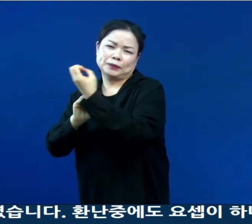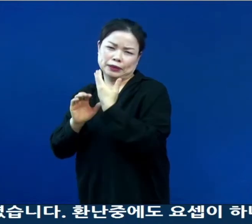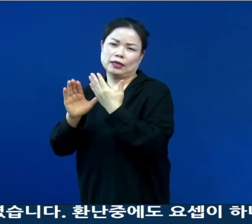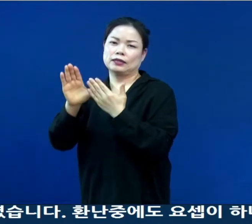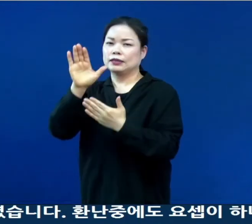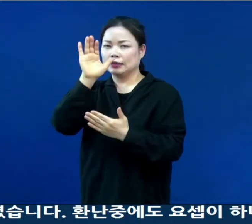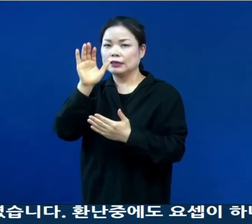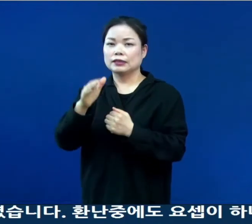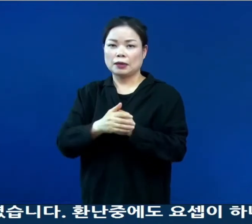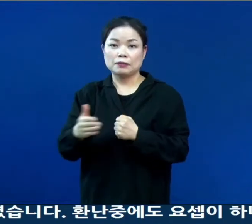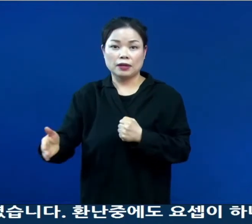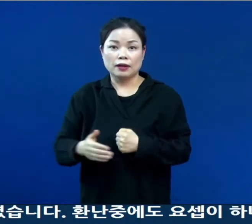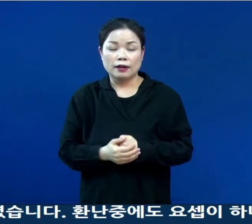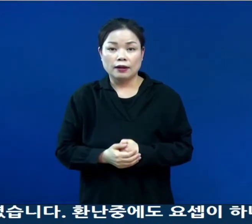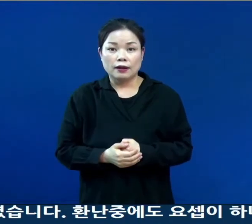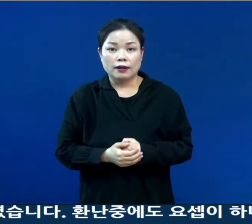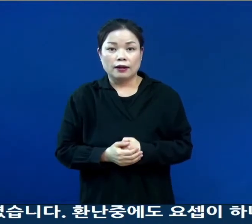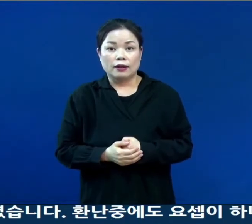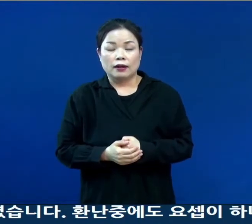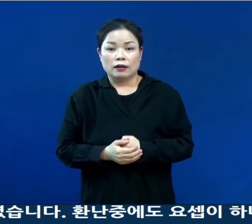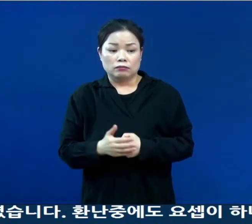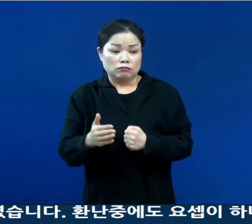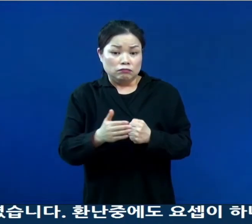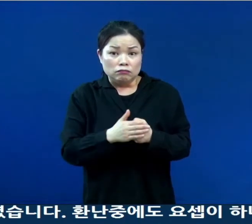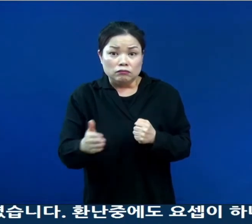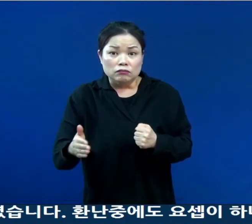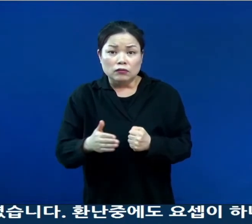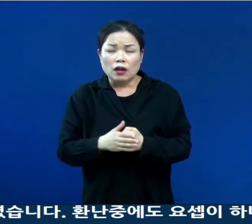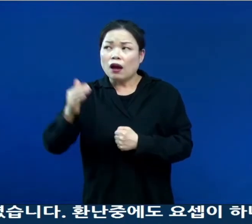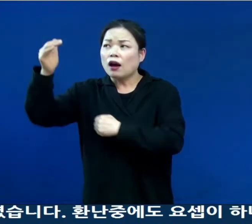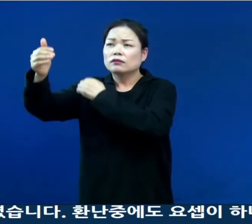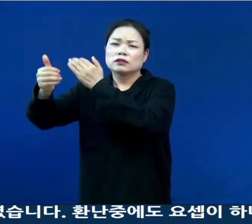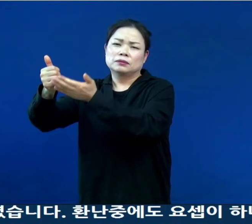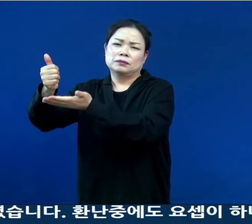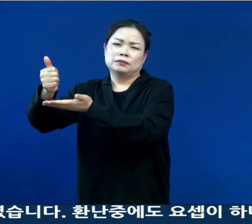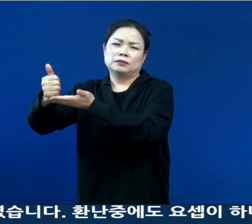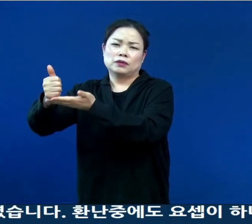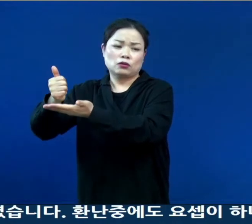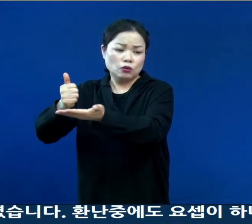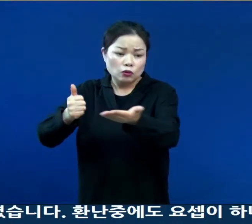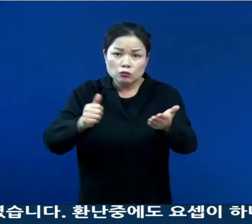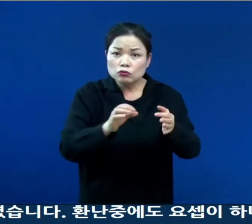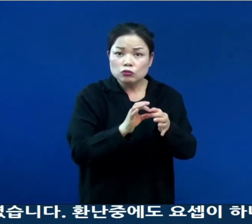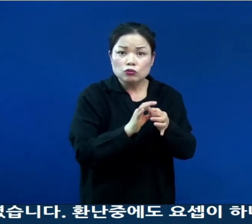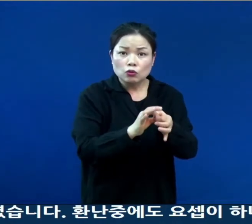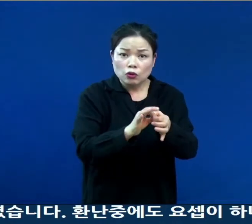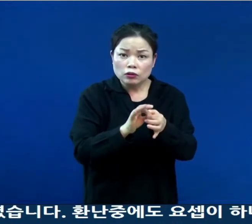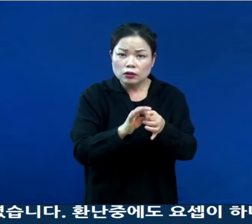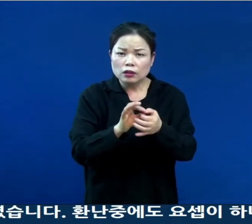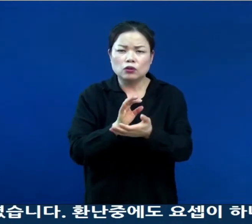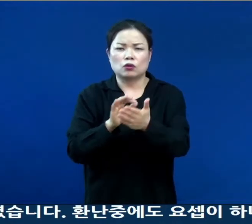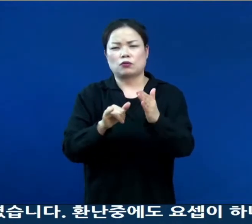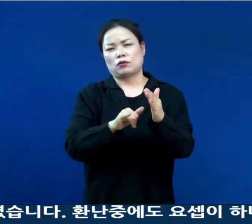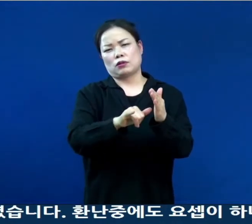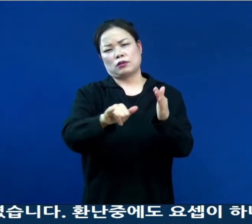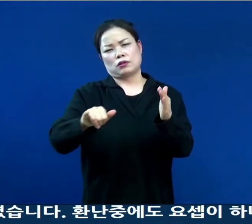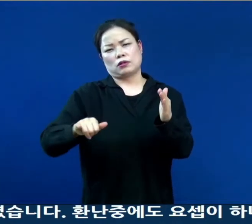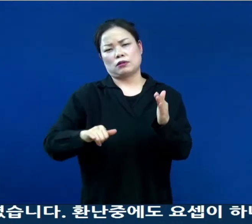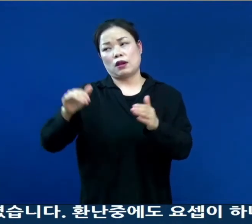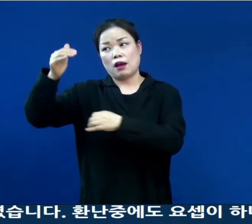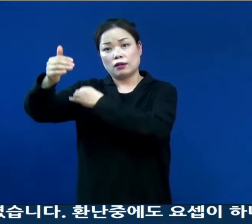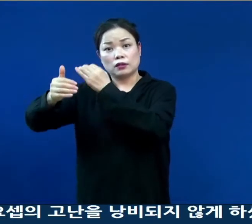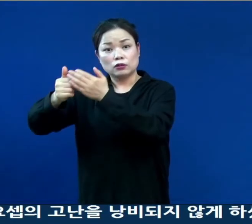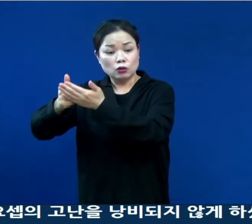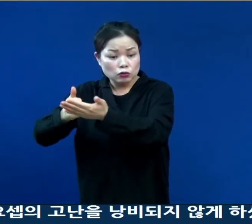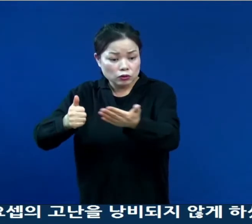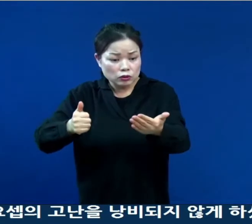있기 때문입니다. 그렇기 때문에 하나님께서는 여러분을 통해서 여러분의 가족과